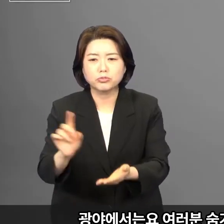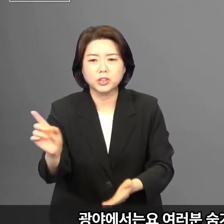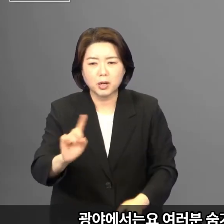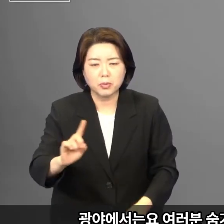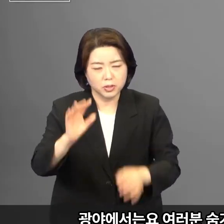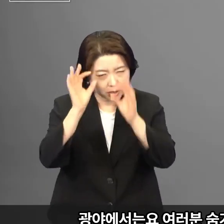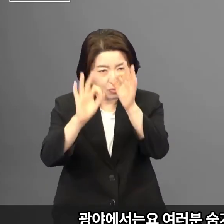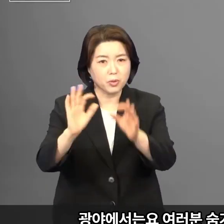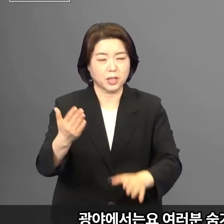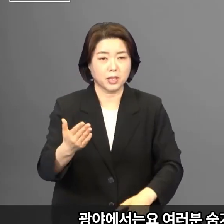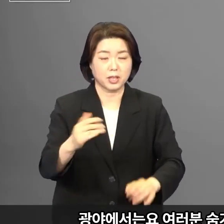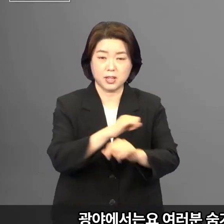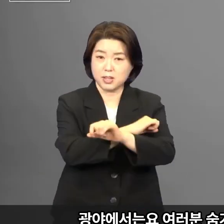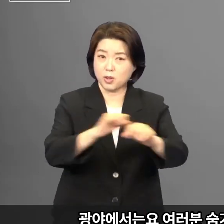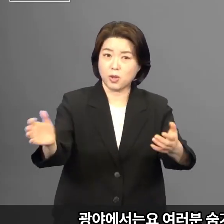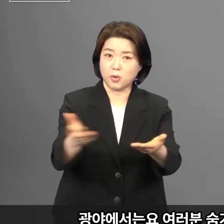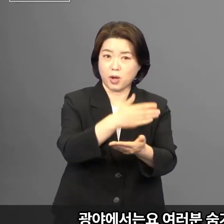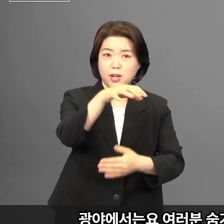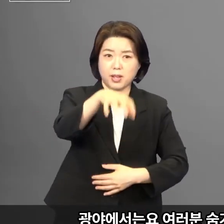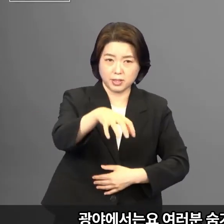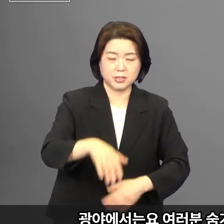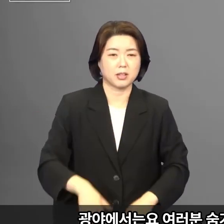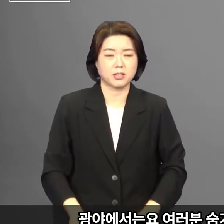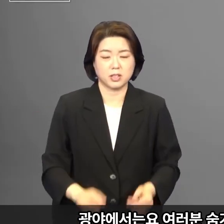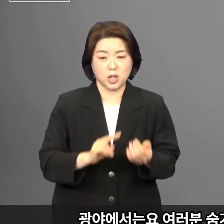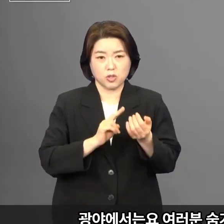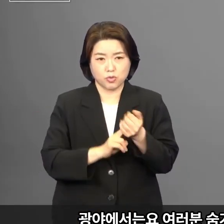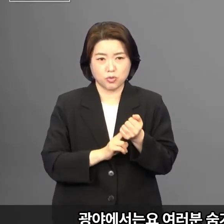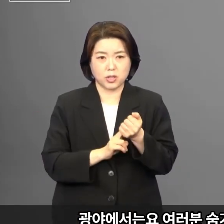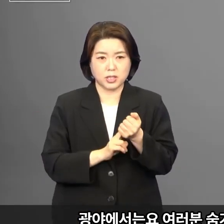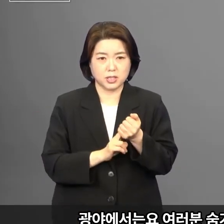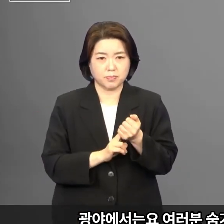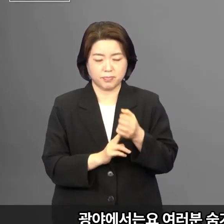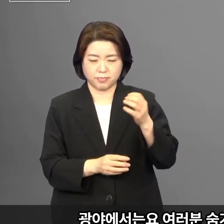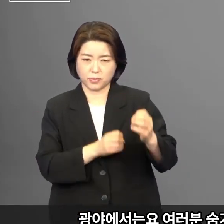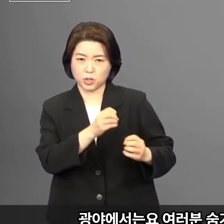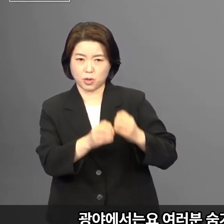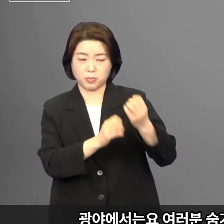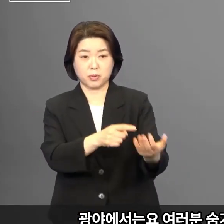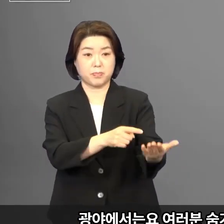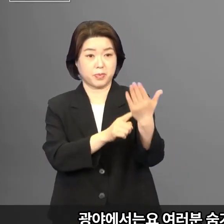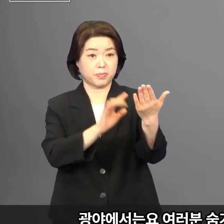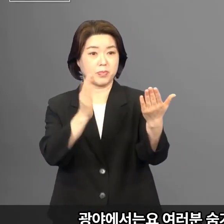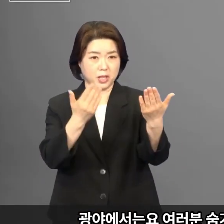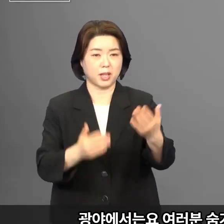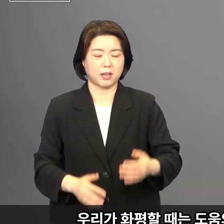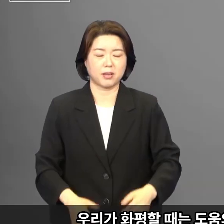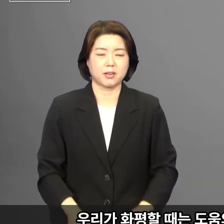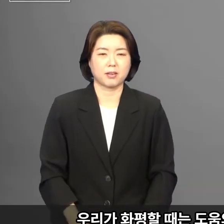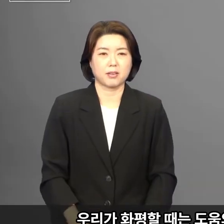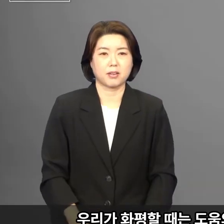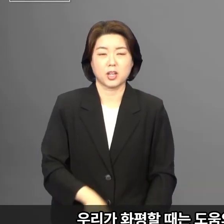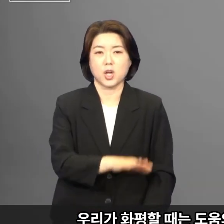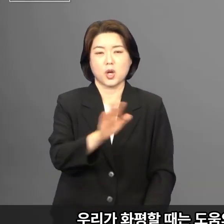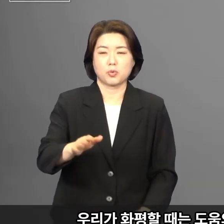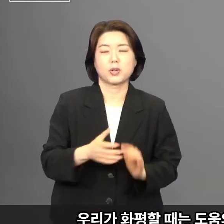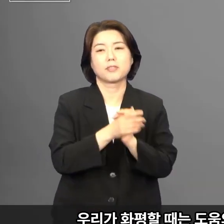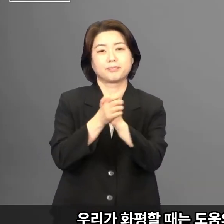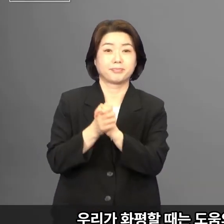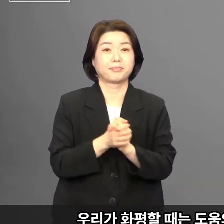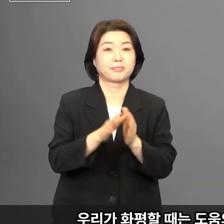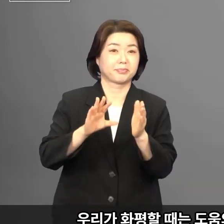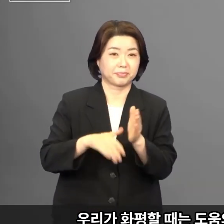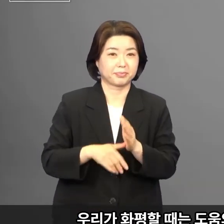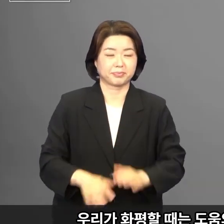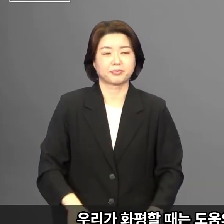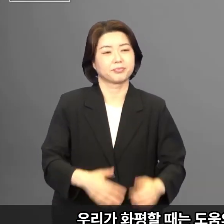돼요. 광야에서는요, 여러분, 숨겨진 적대감이 드러나게 됩니다. 자, 우리가 화평할 때는